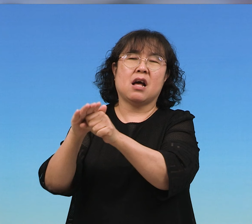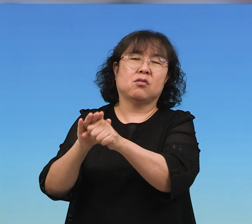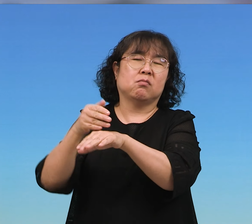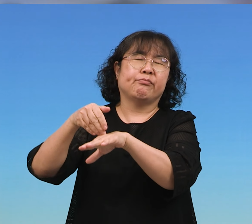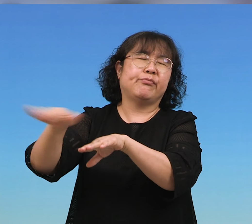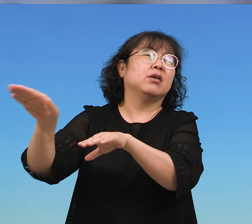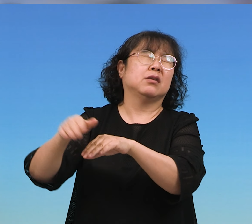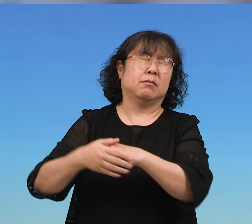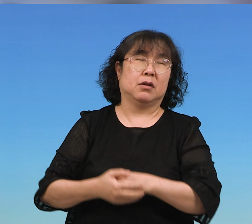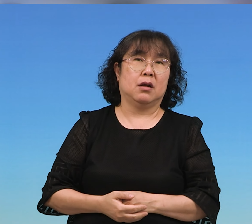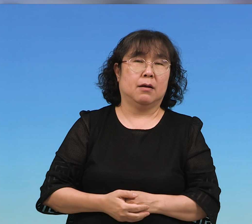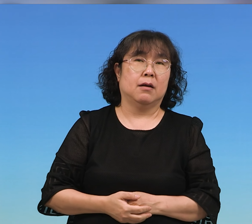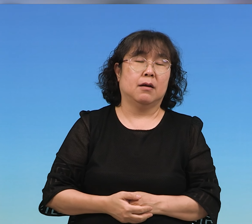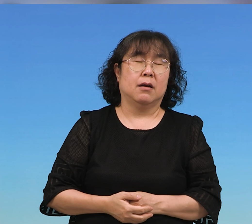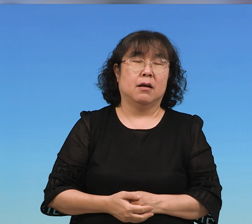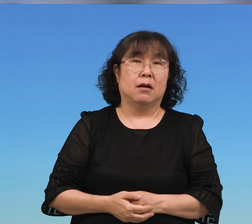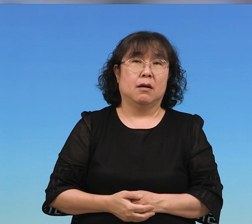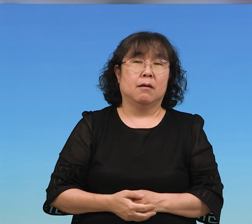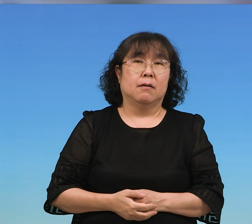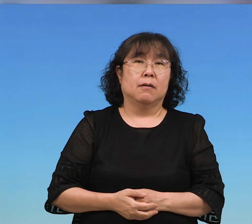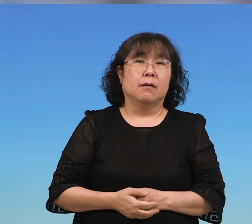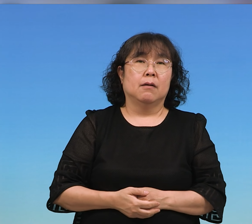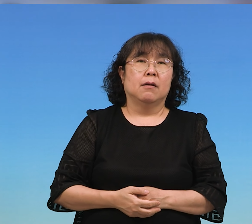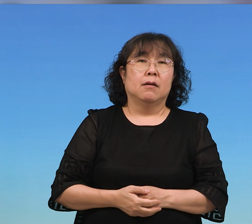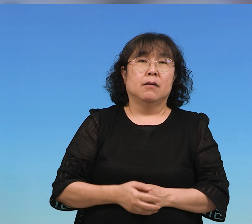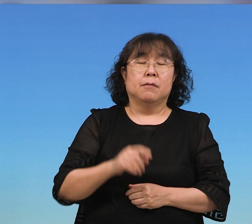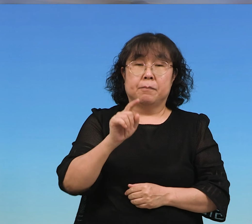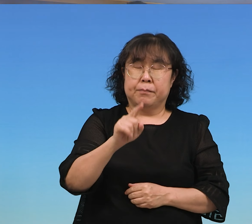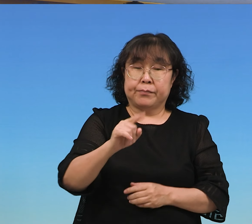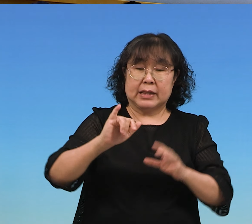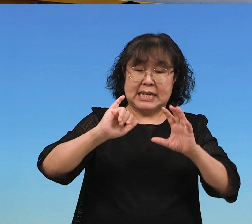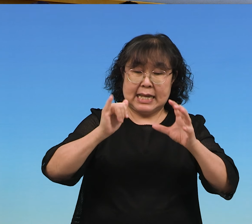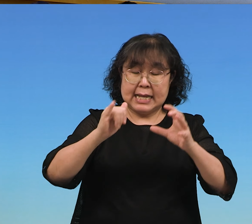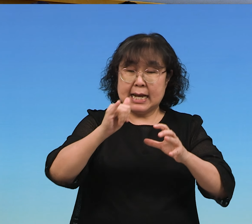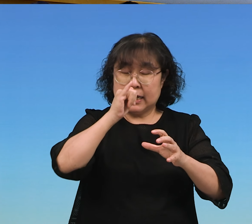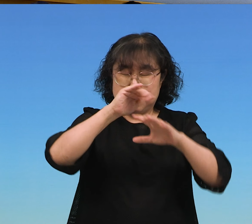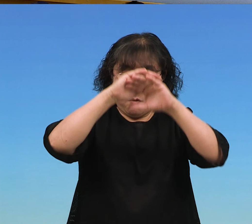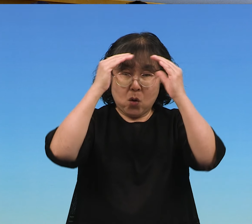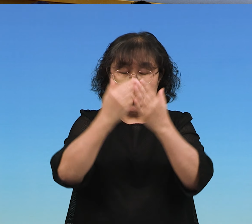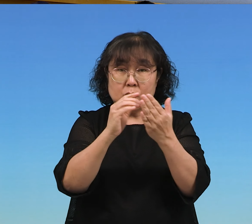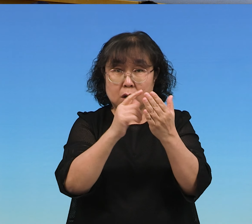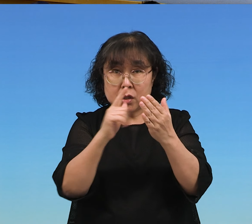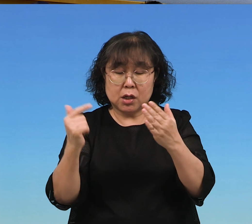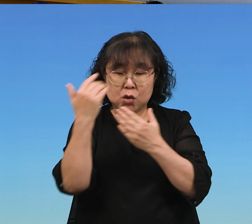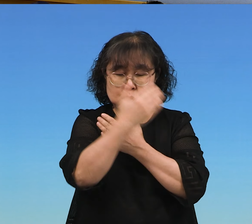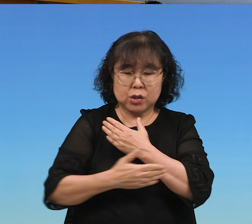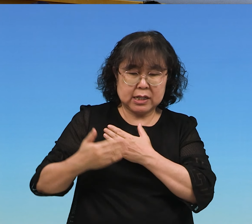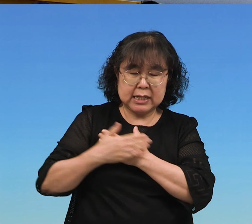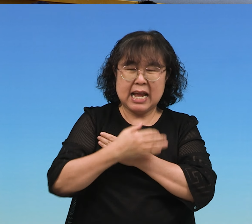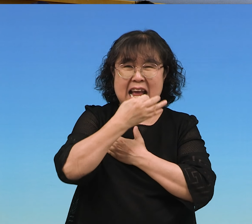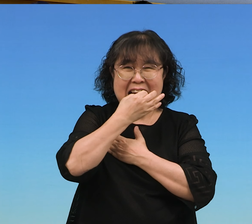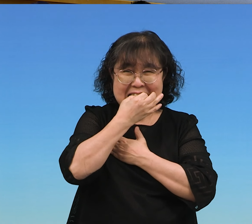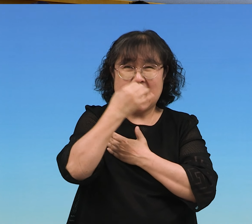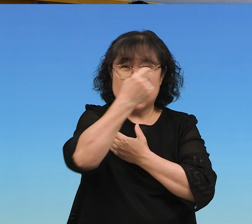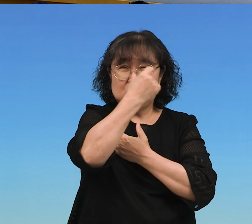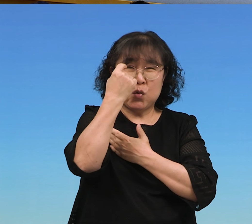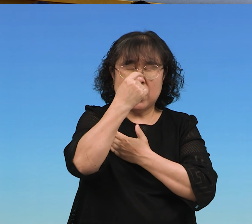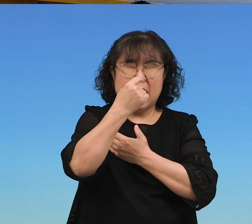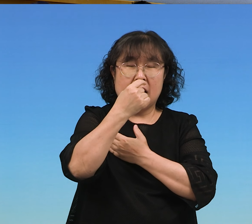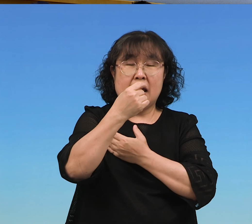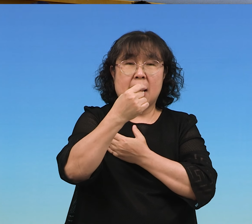바로 여러분 그 요한 1서 2장 16절에 나오는 말씀입니다. 이는 세상에 있는 모든 것이